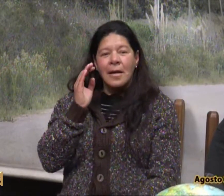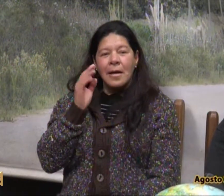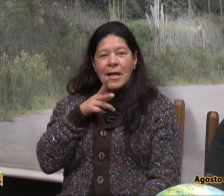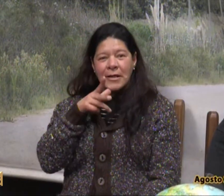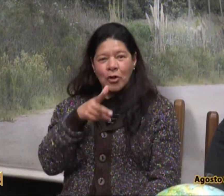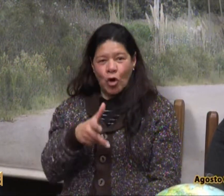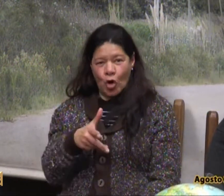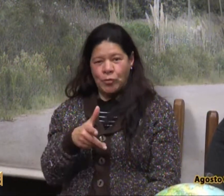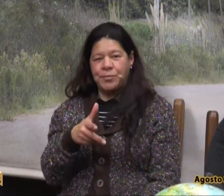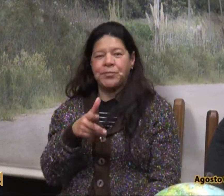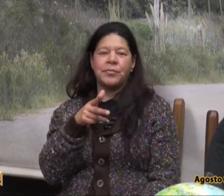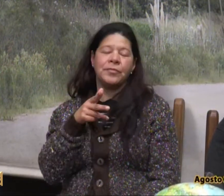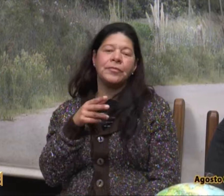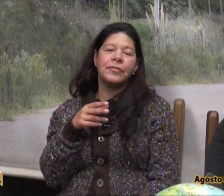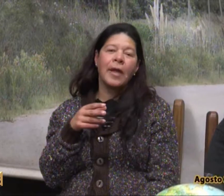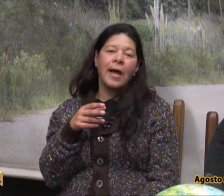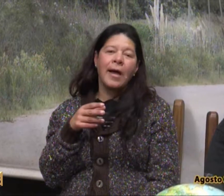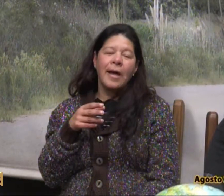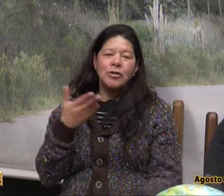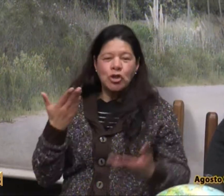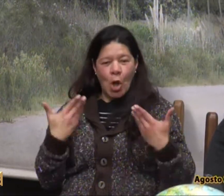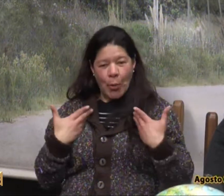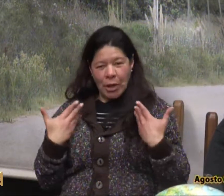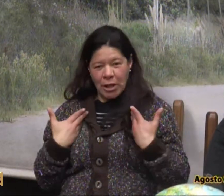Hijo Hija Sobrino